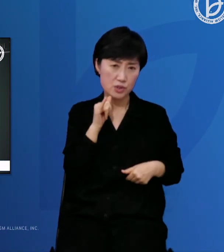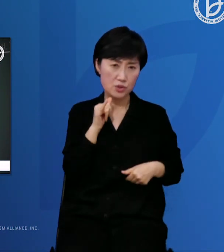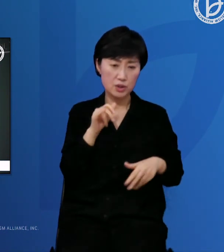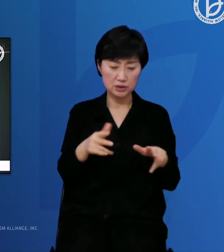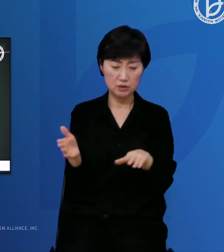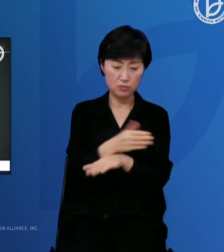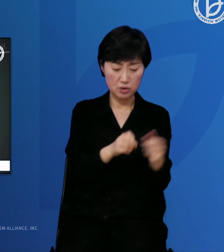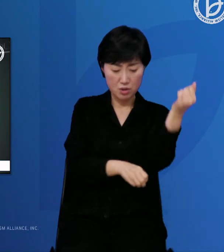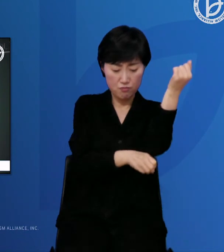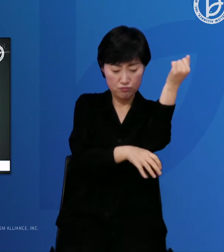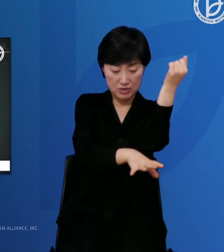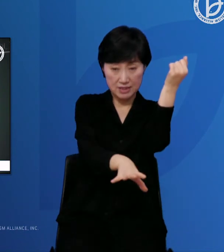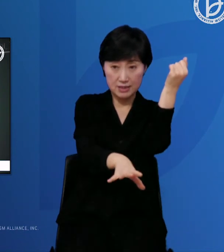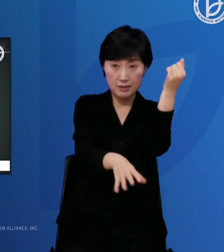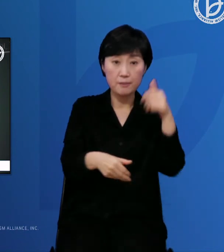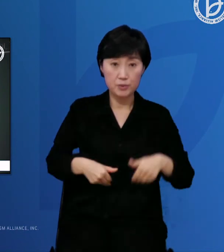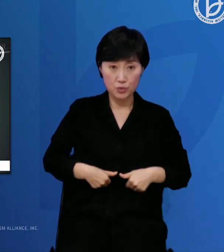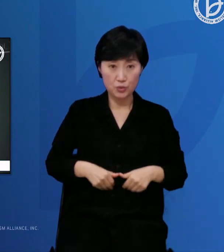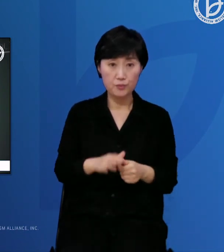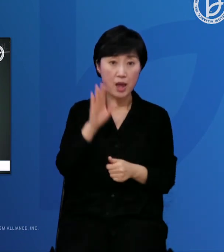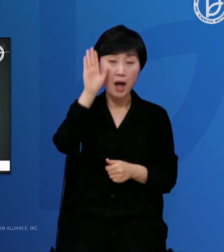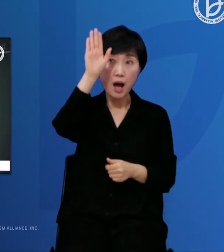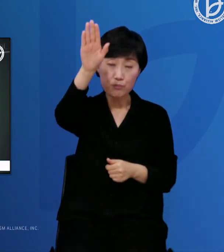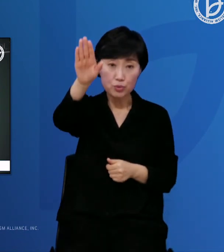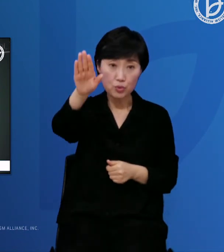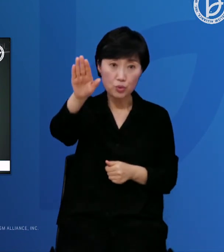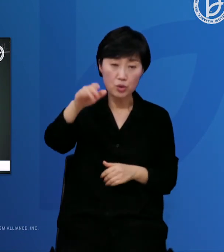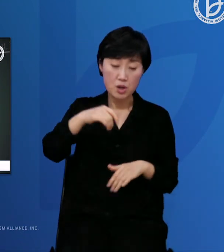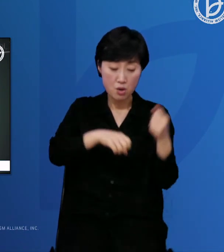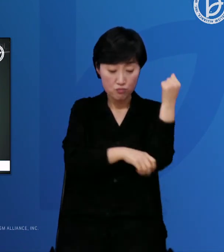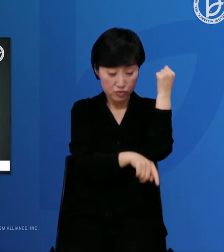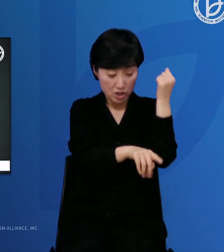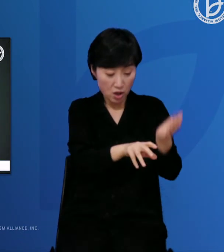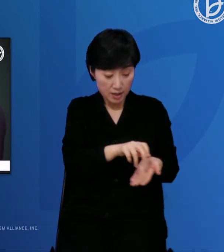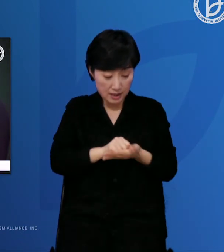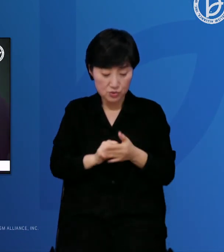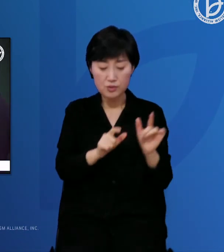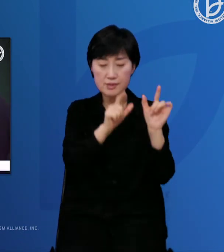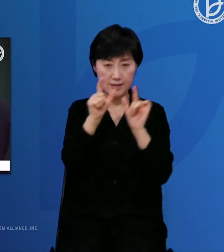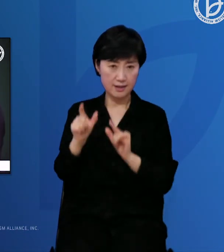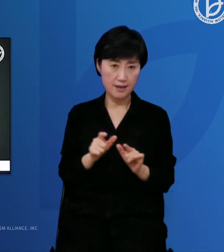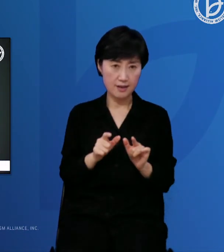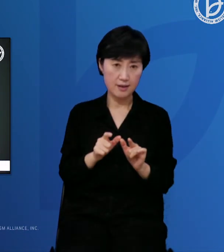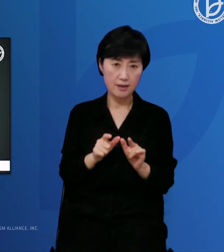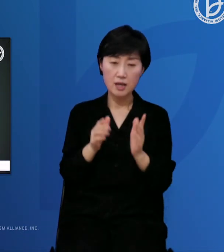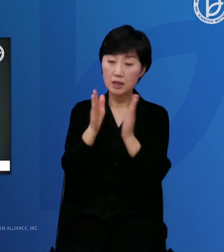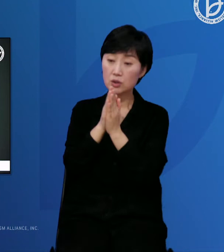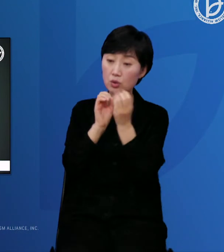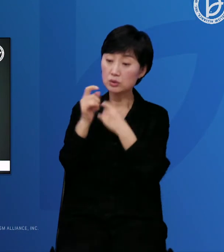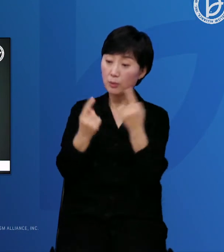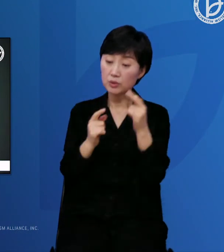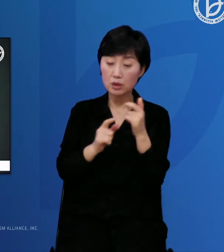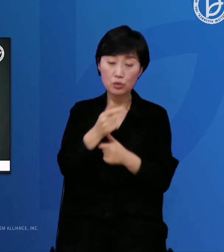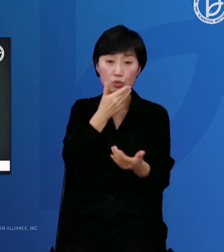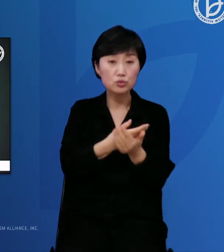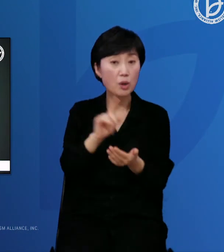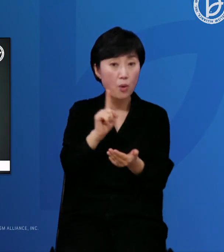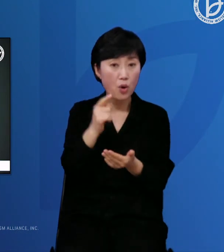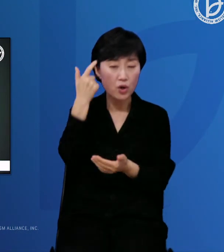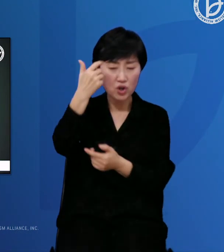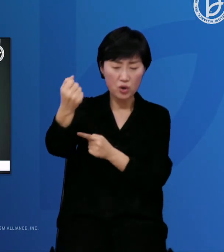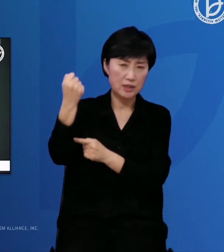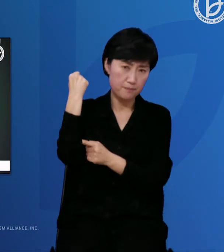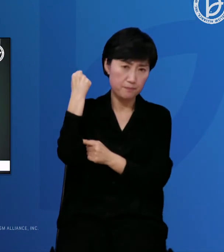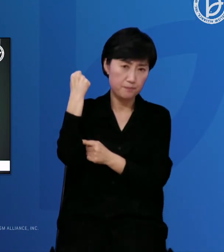뿌리를 내리시. 그리고 앞으로 미래는 이 체질로 살아가요. 여러분은 응답보다 더 중요한 것이 영적 배경과